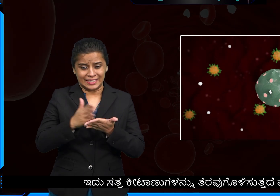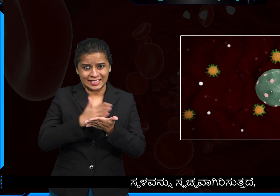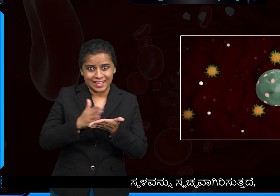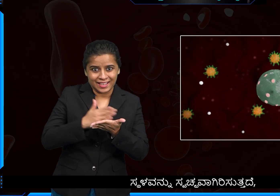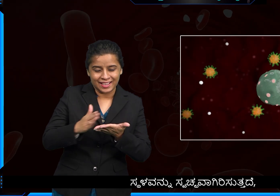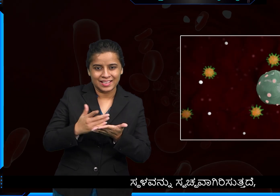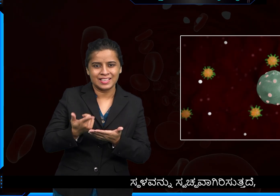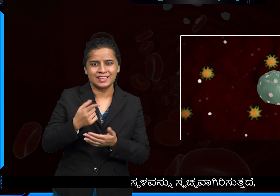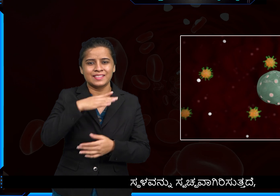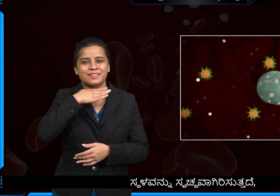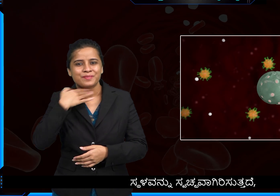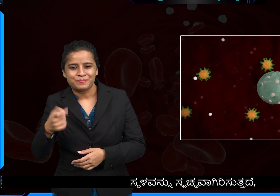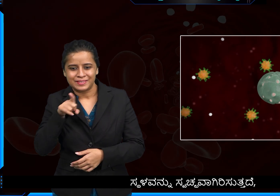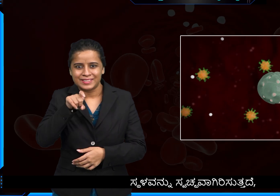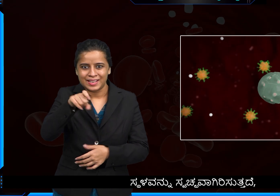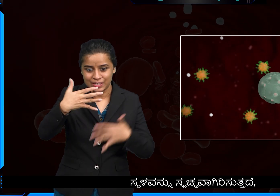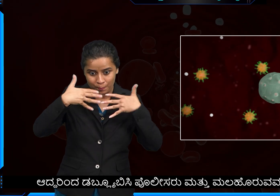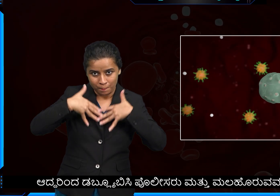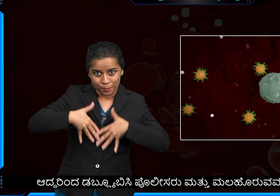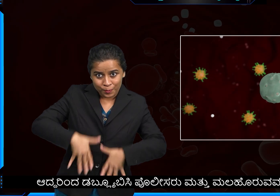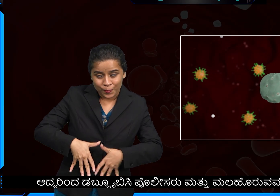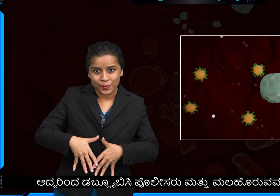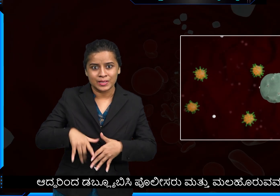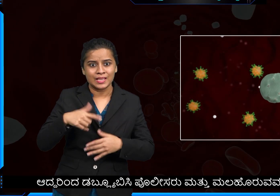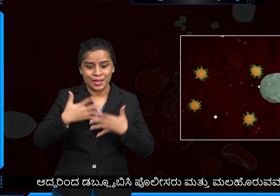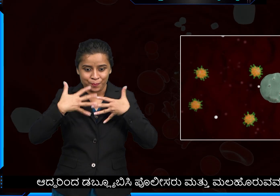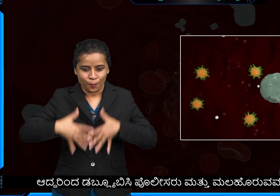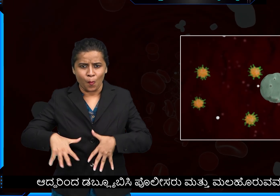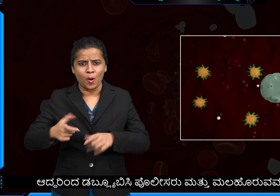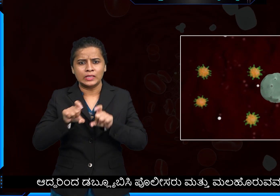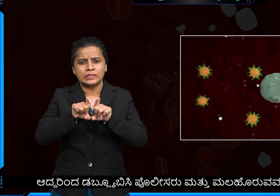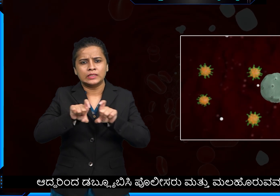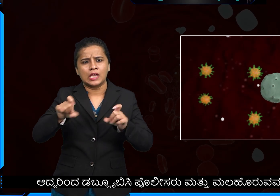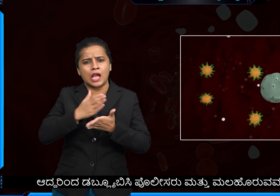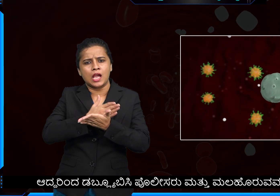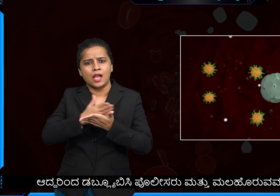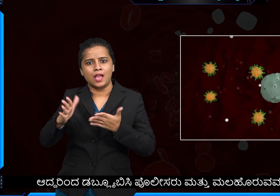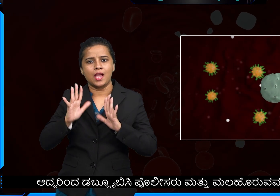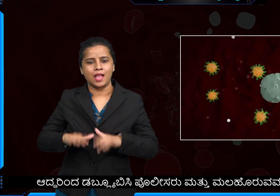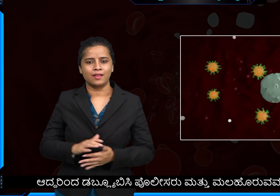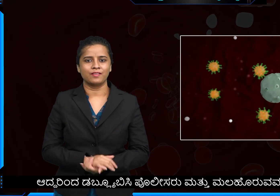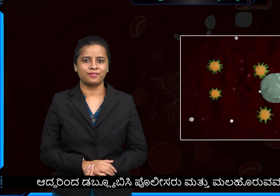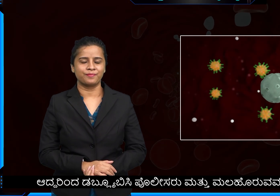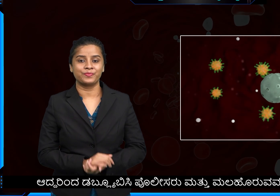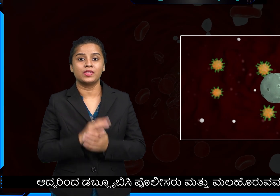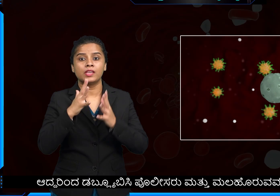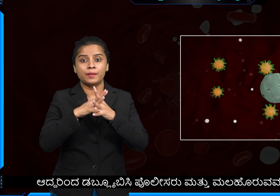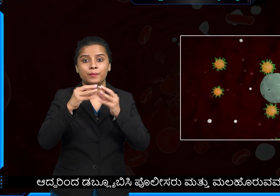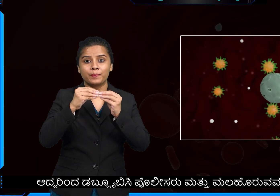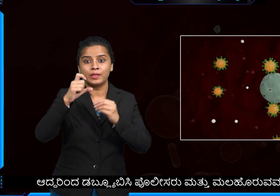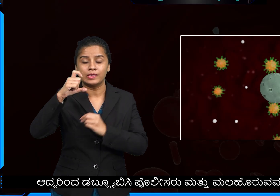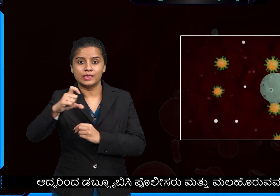ಮತ್ತು ಸ್ಥಳವನ್ನು ಸ್ವಚ್ಛವಾಗಿರಿಸುತ್ತದೆ. ಆದ್ದರಿಂದ WBC ಪೊಲೀಸರು ಮತ್ತು ಮಲ